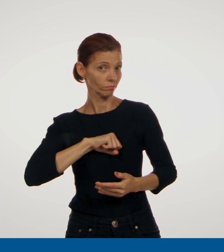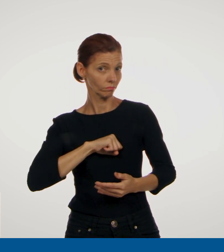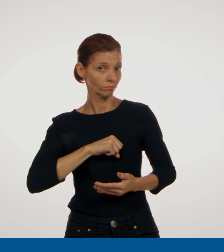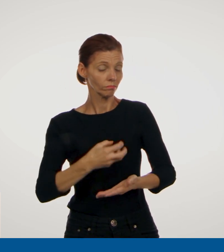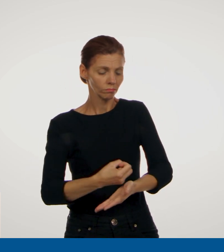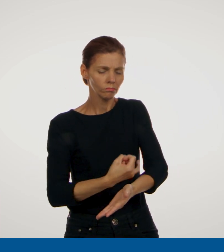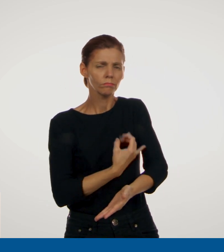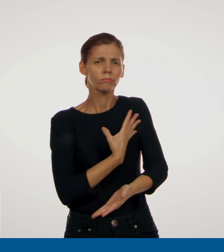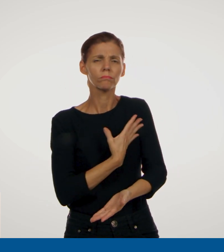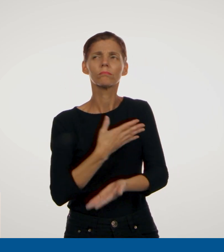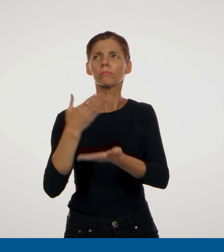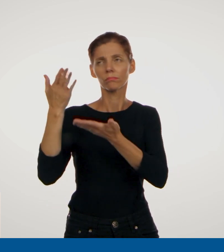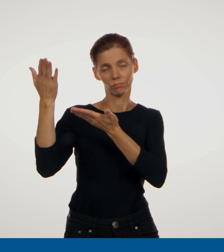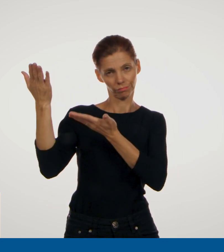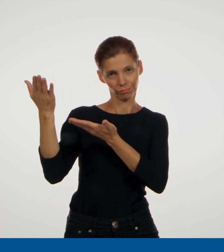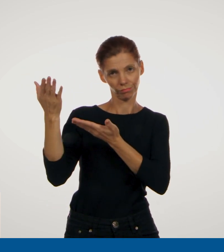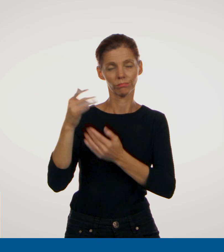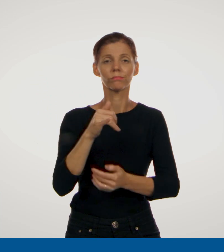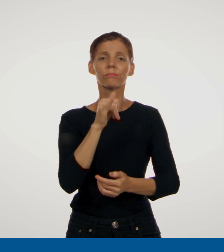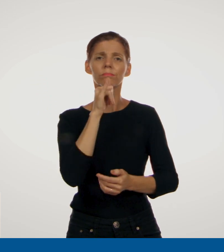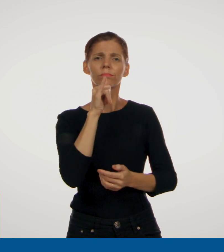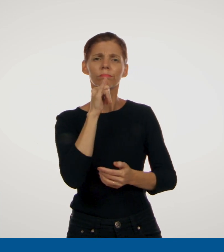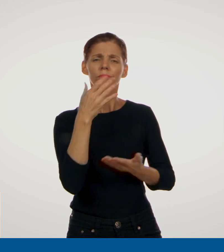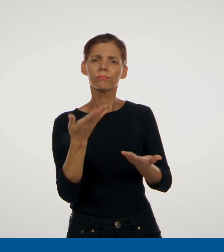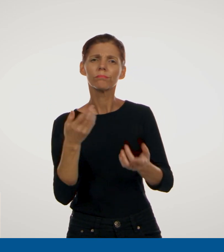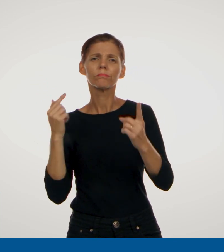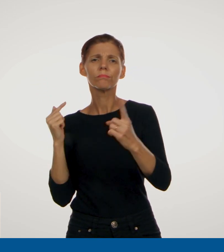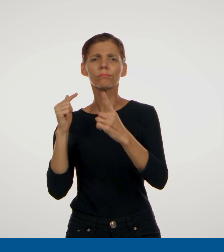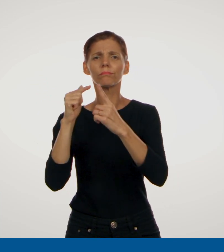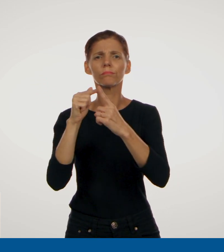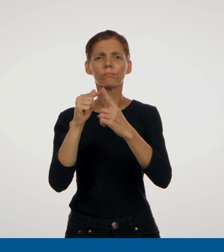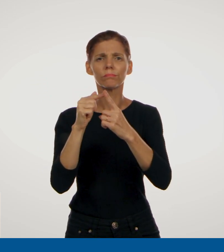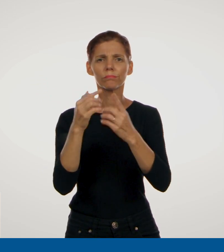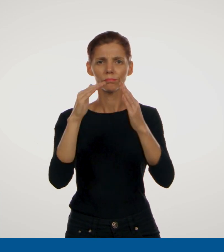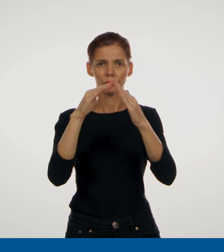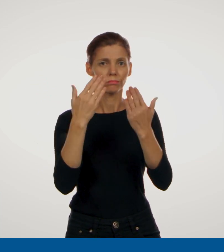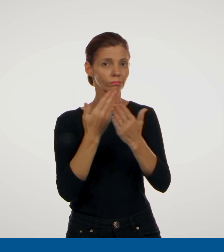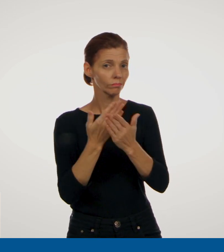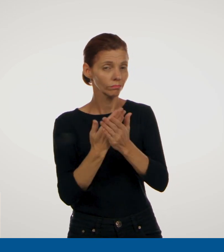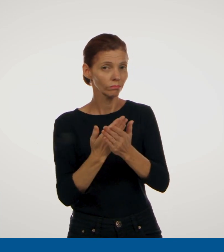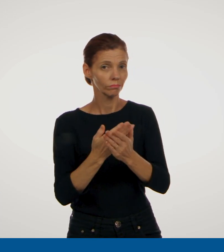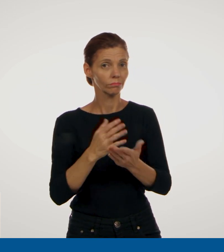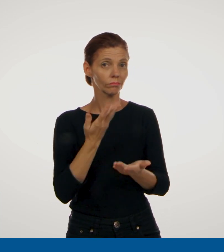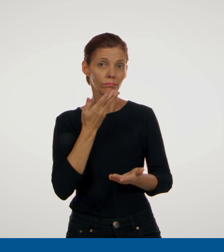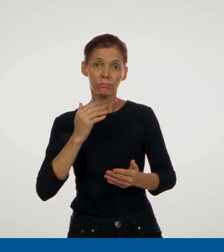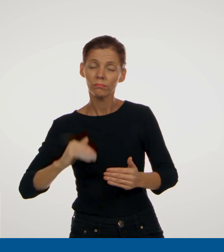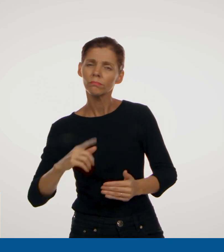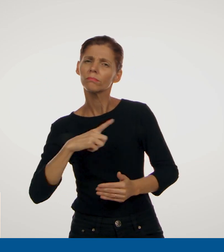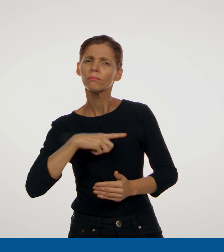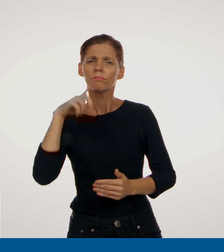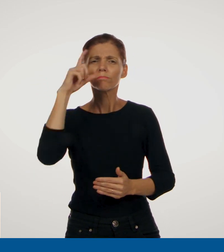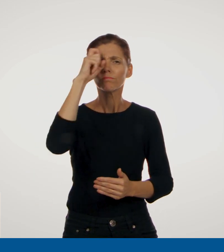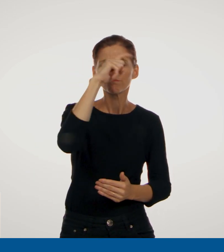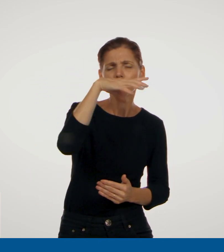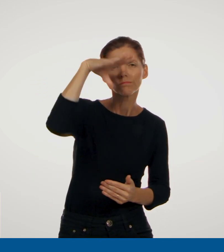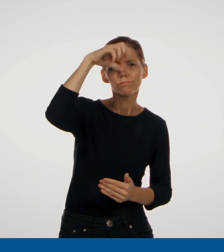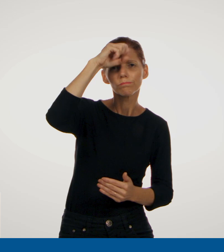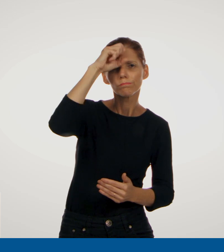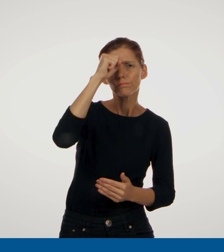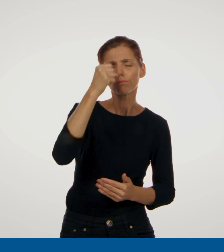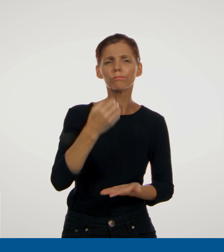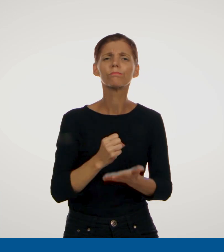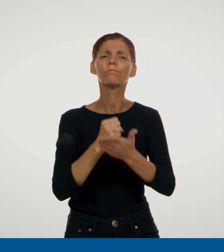corporais, afetivos e emocionais, como vemos nessa imagem. Por exemplo, o objetivo da escola para crianças com dificuldade na aprendizagem